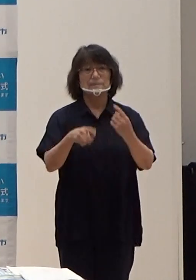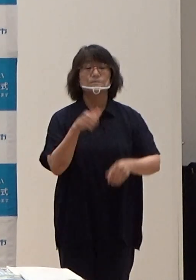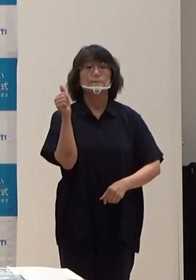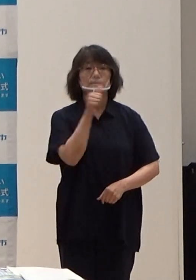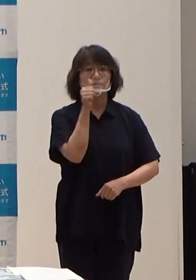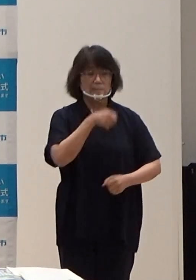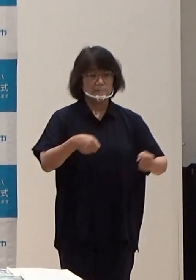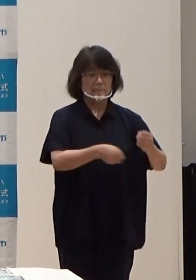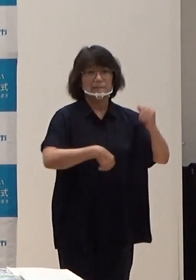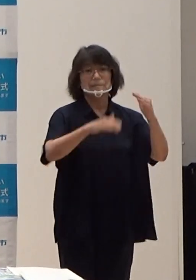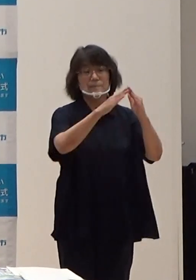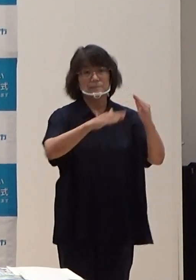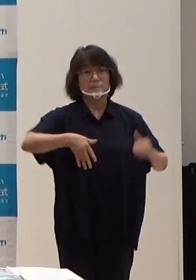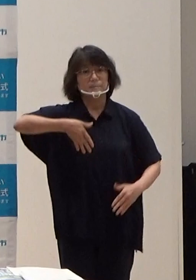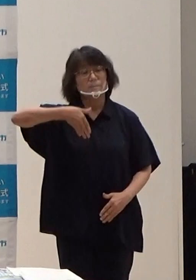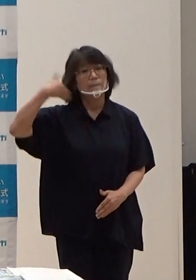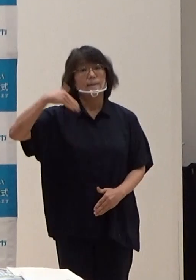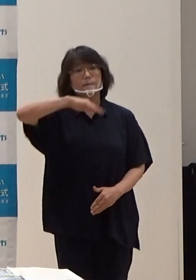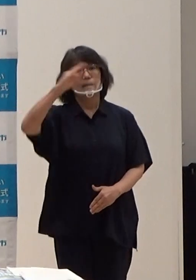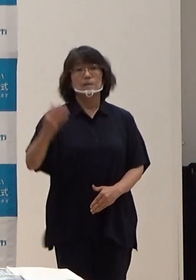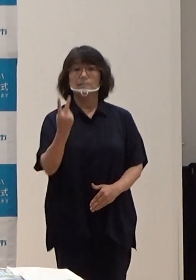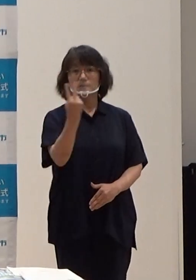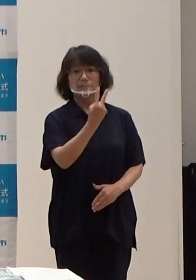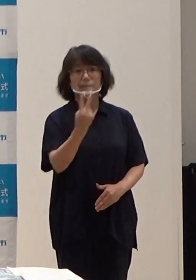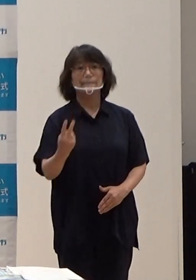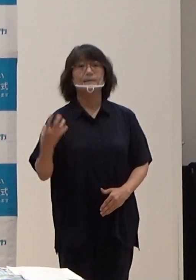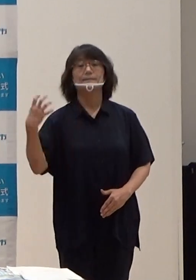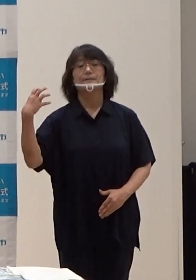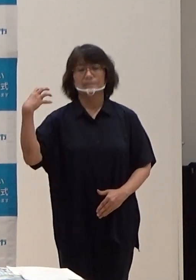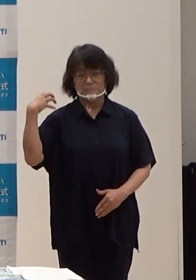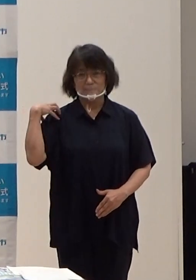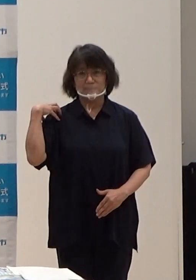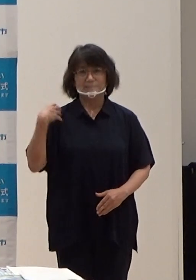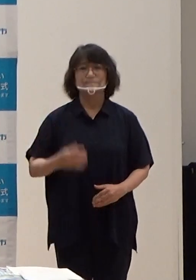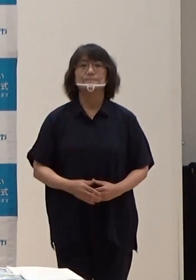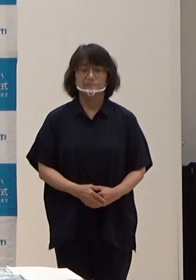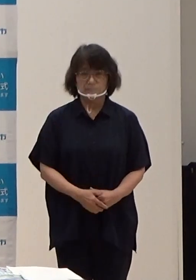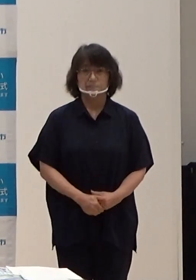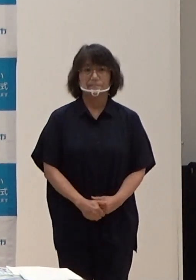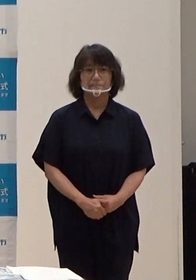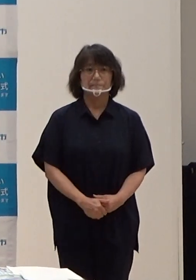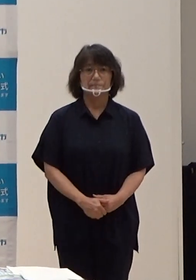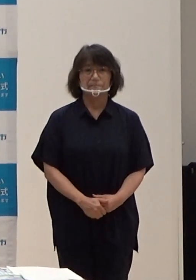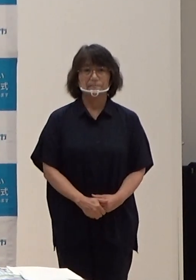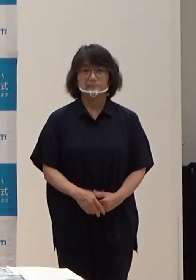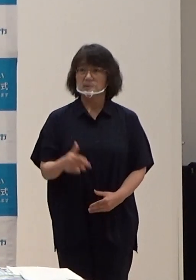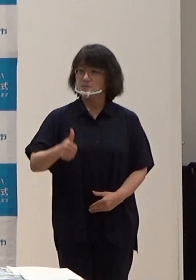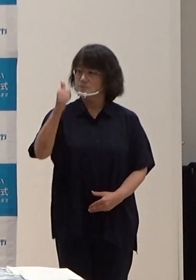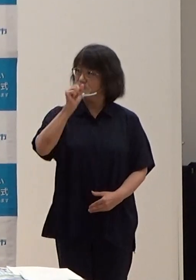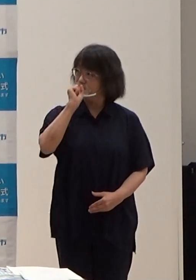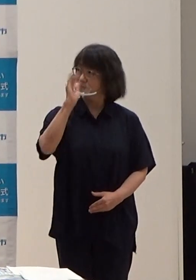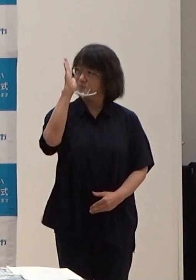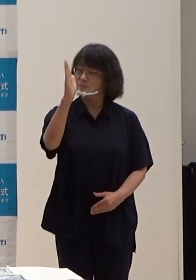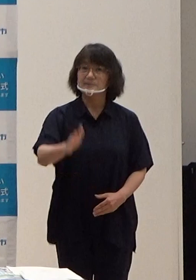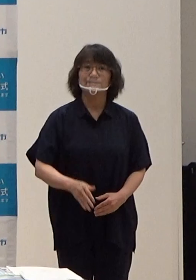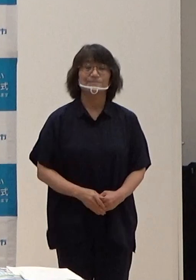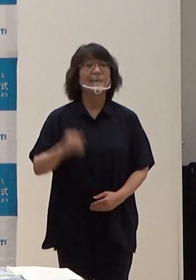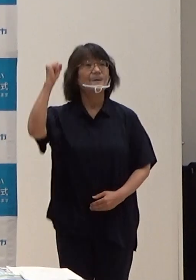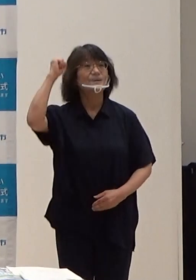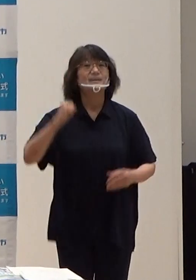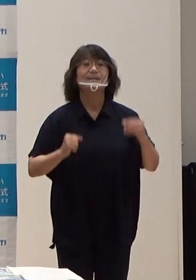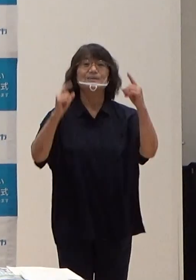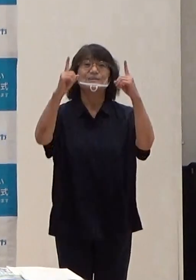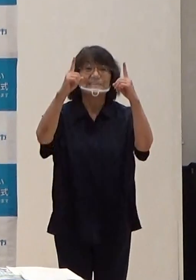は鎌倉望み青山紀子が担当いたします。それでは品川市長お願いいたします。 おはようございます